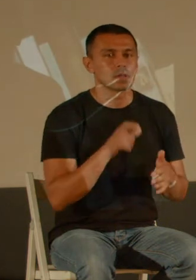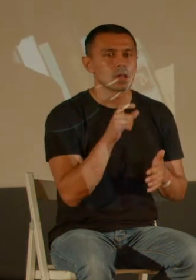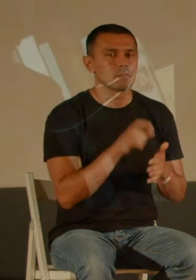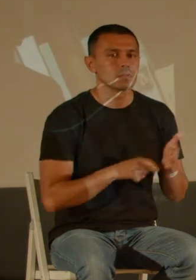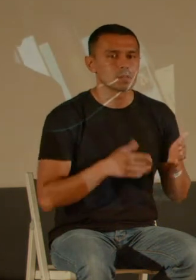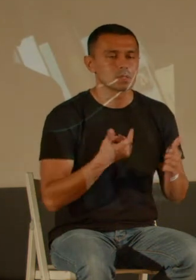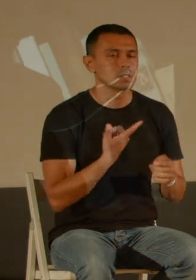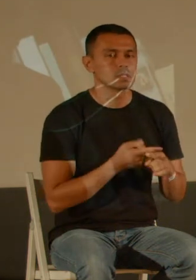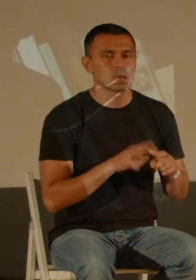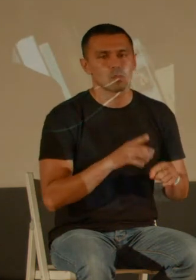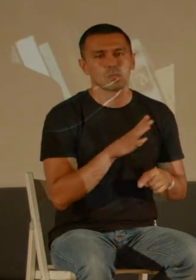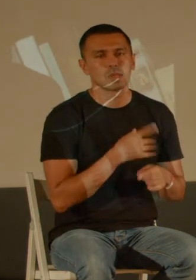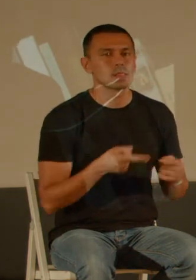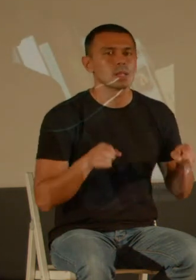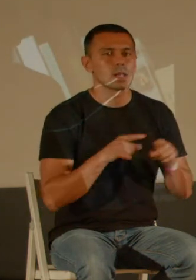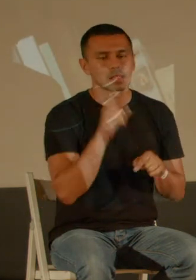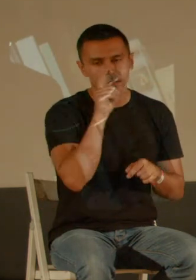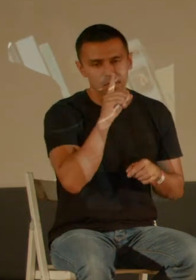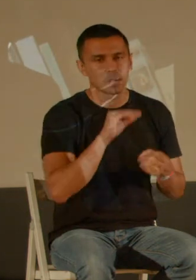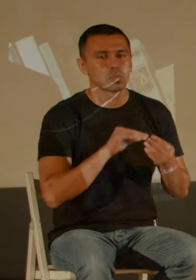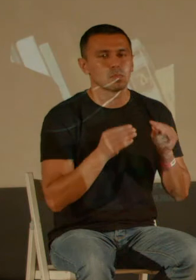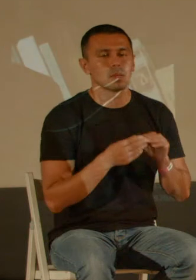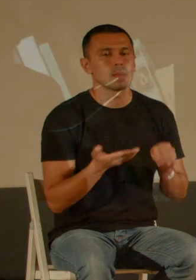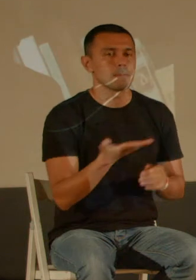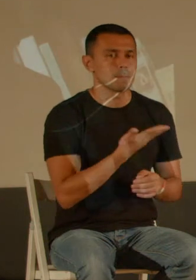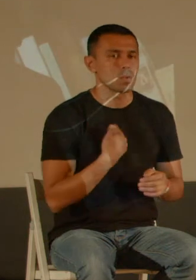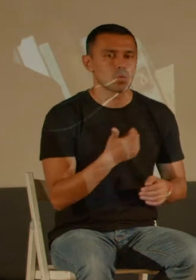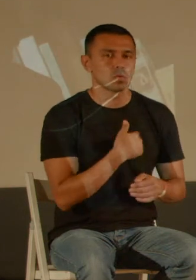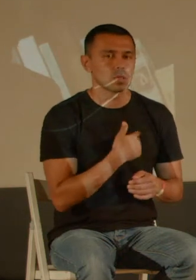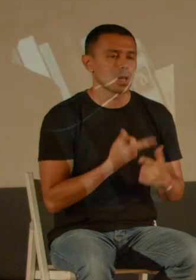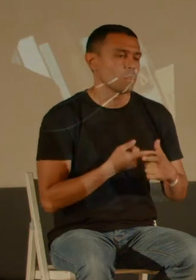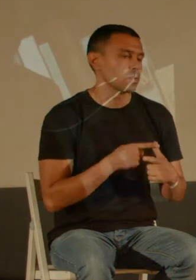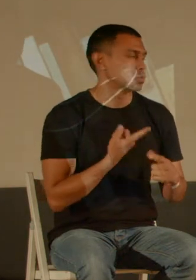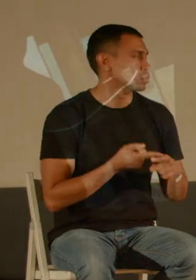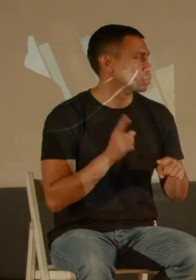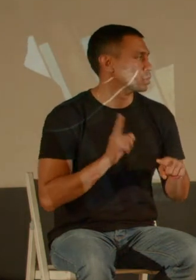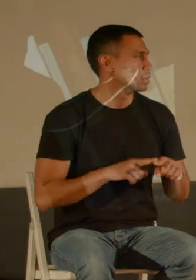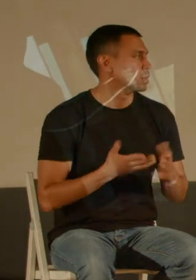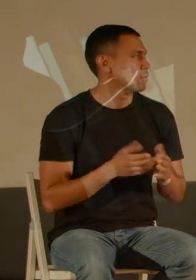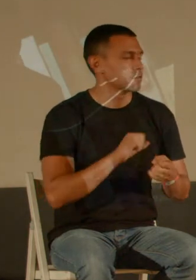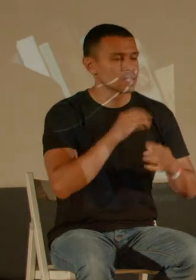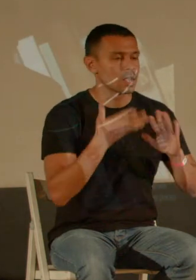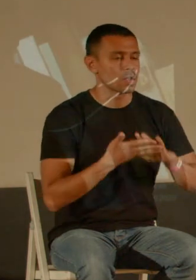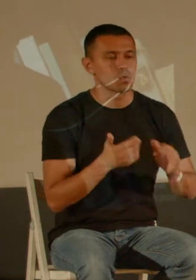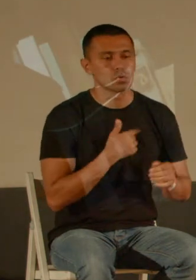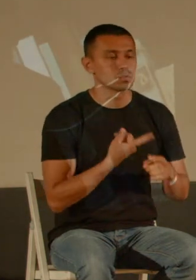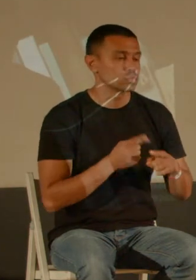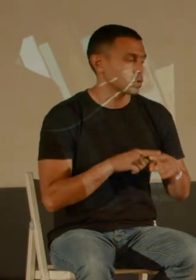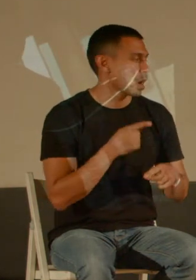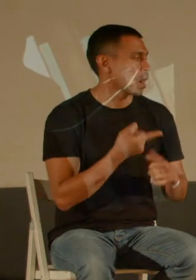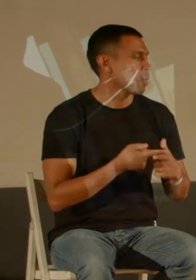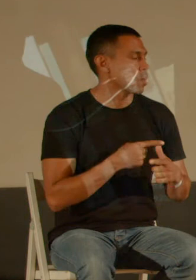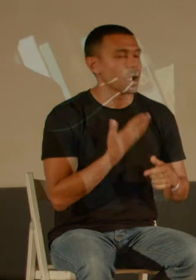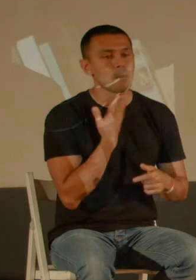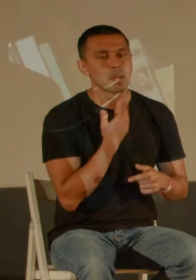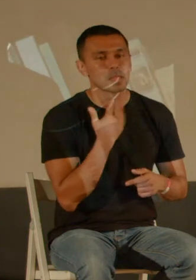Ну, оце, власне, була така невелика проблема, бо ми хотіли або цю книгу, ну, взагалі-то хотіли або цю, або